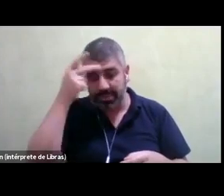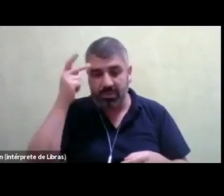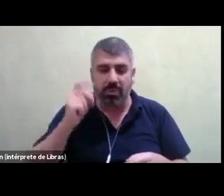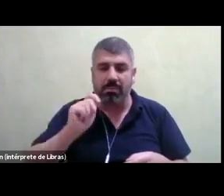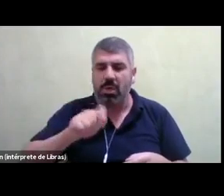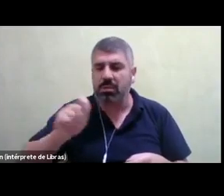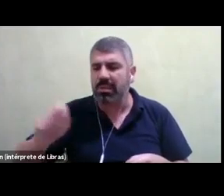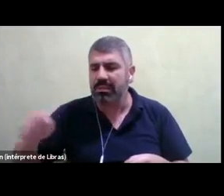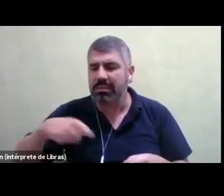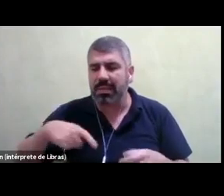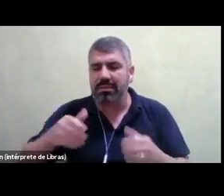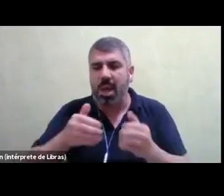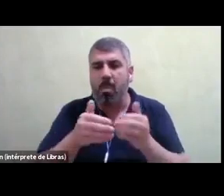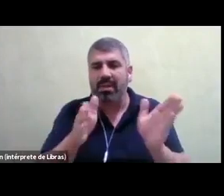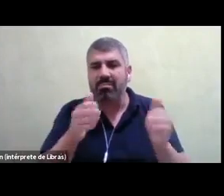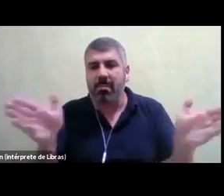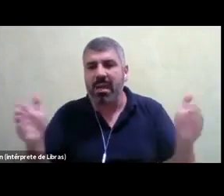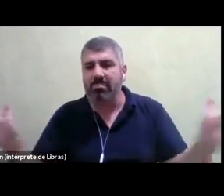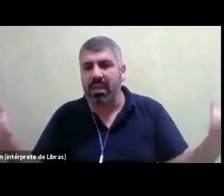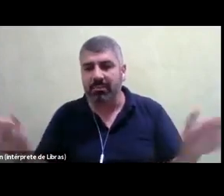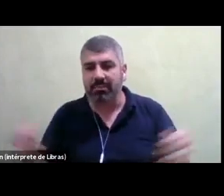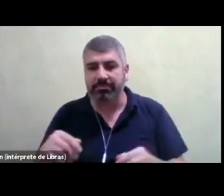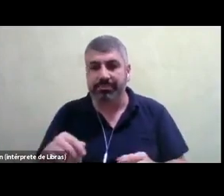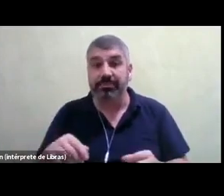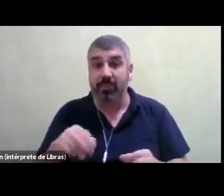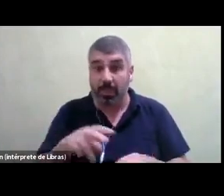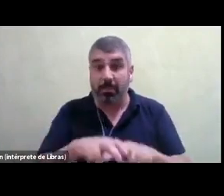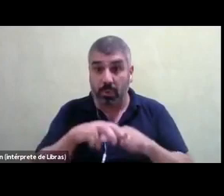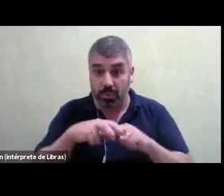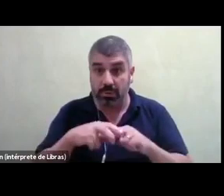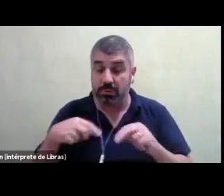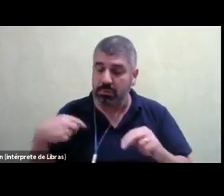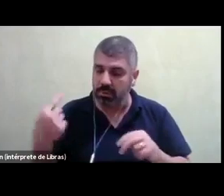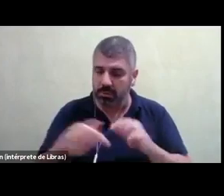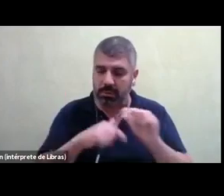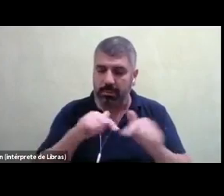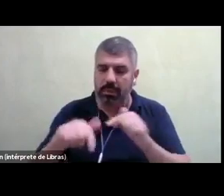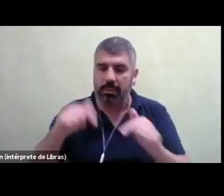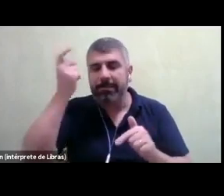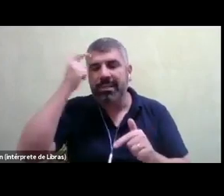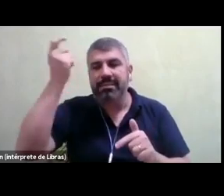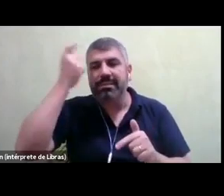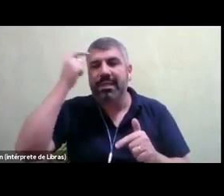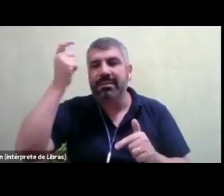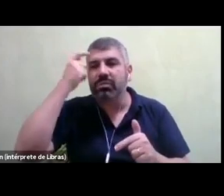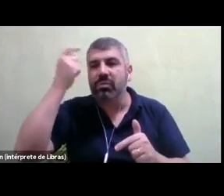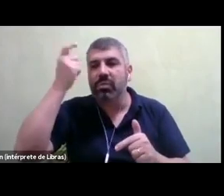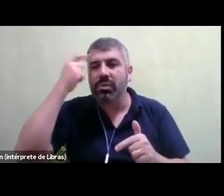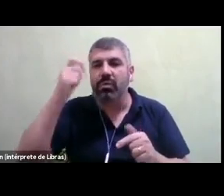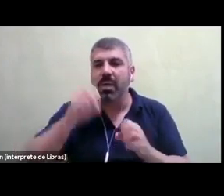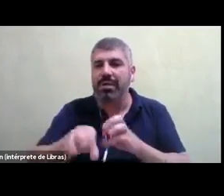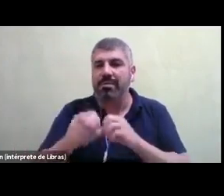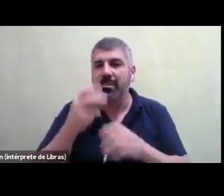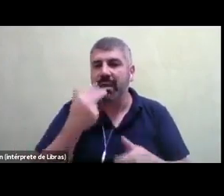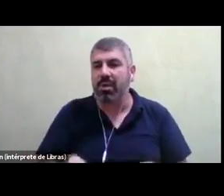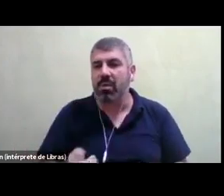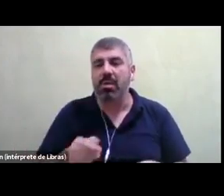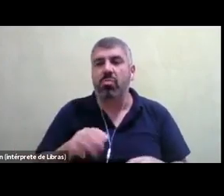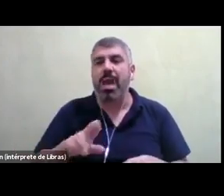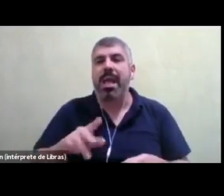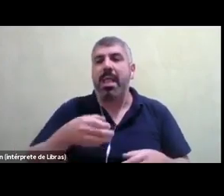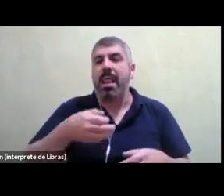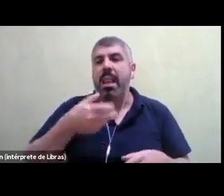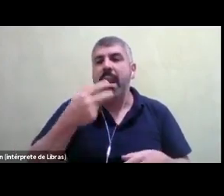potencialidades ampliadas. E é com isso que nós trabalhamos quando pensamos em educação bilíngue. Não para que ele fique proficiente na